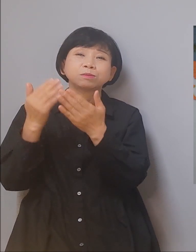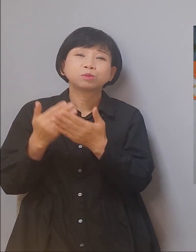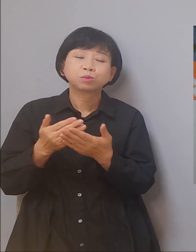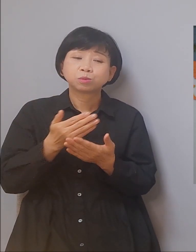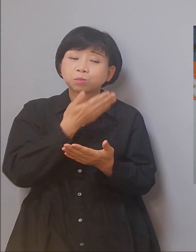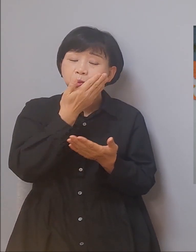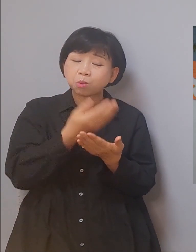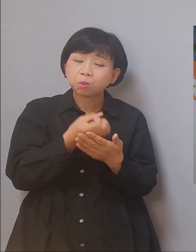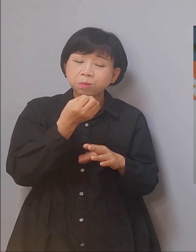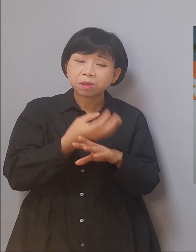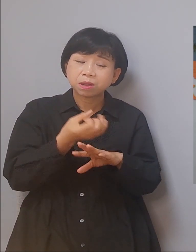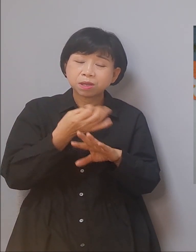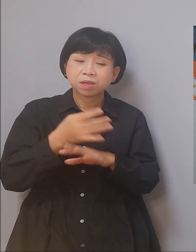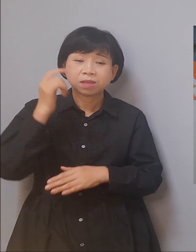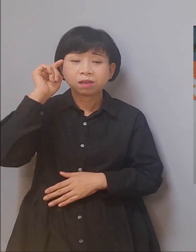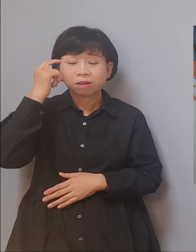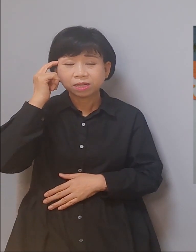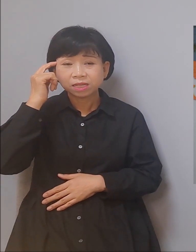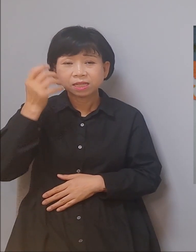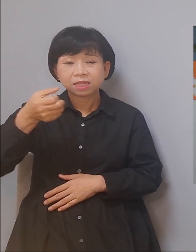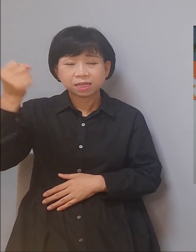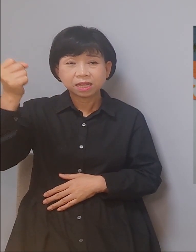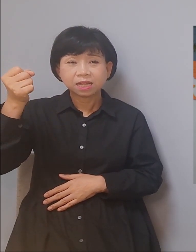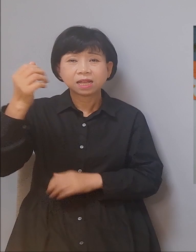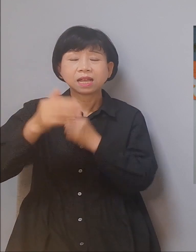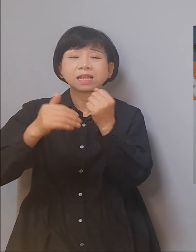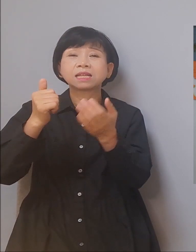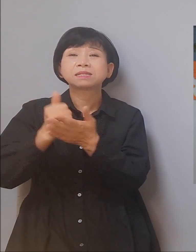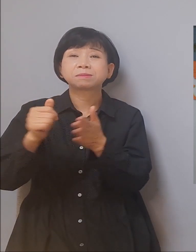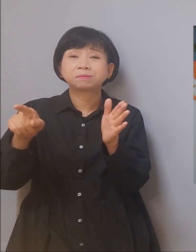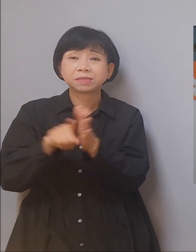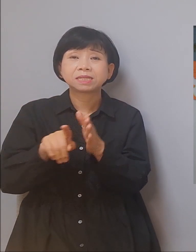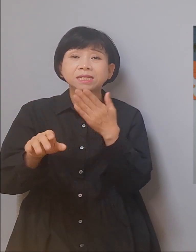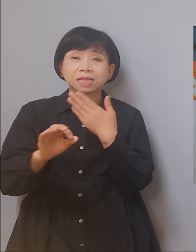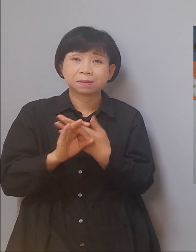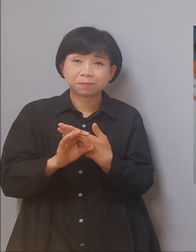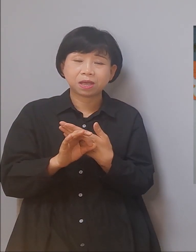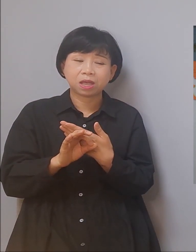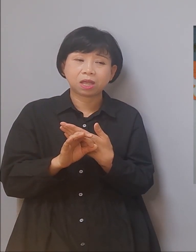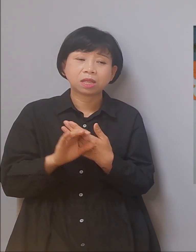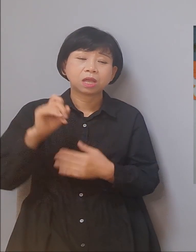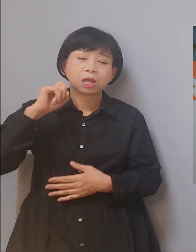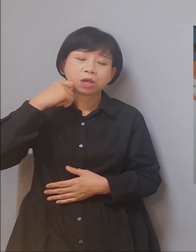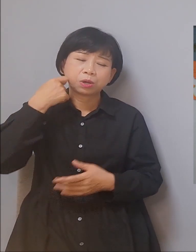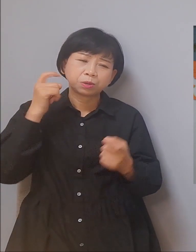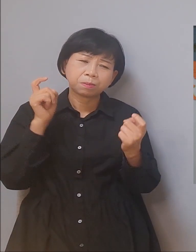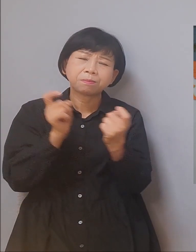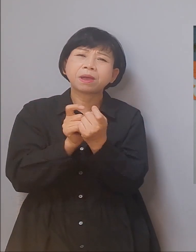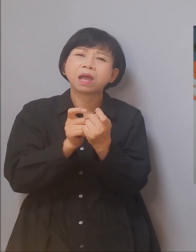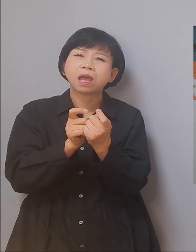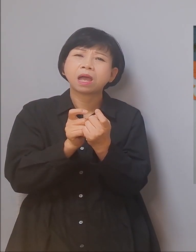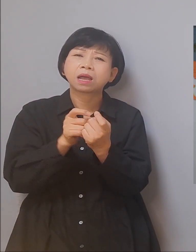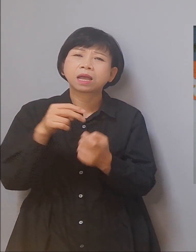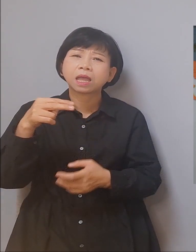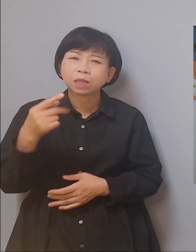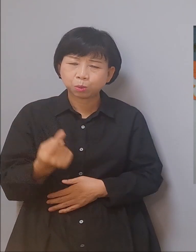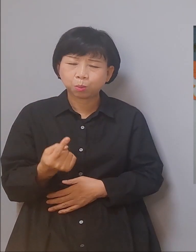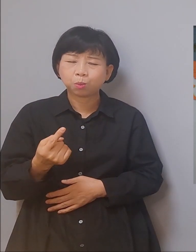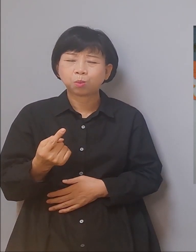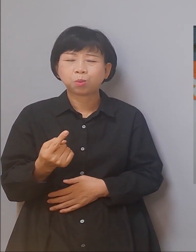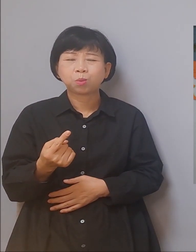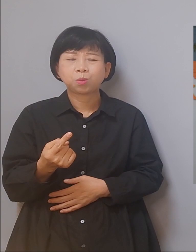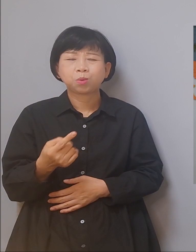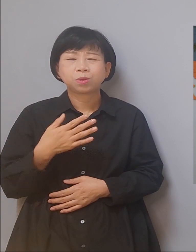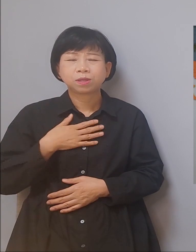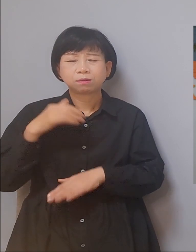보배롭고 존귀하게 여겨주신다는 그 하나님을 믿는 사람은 어떤 어려움이 있더라도 그 연단을 통하여 나를